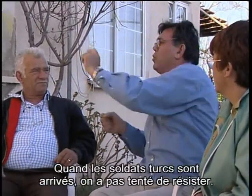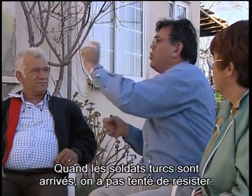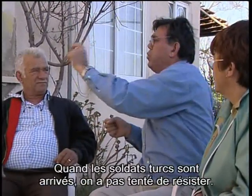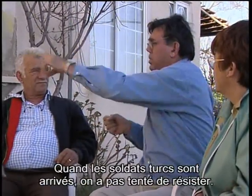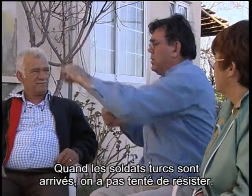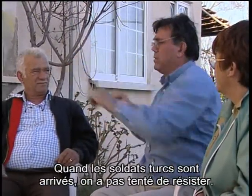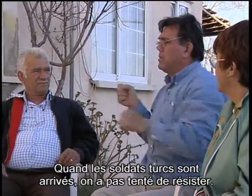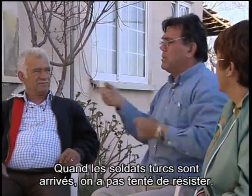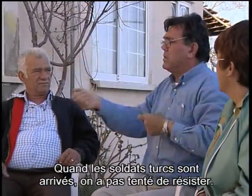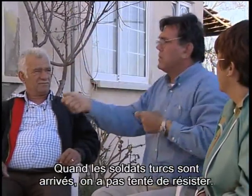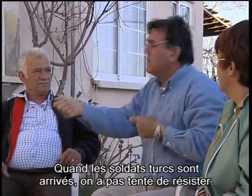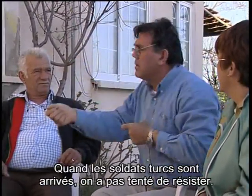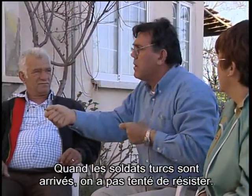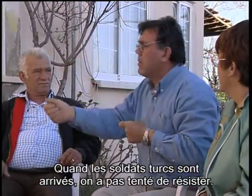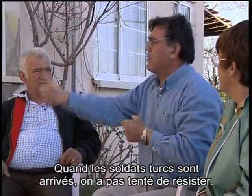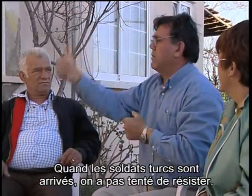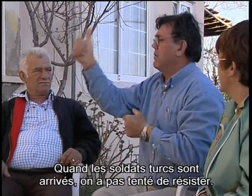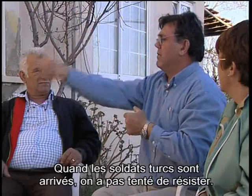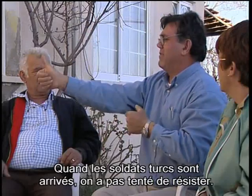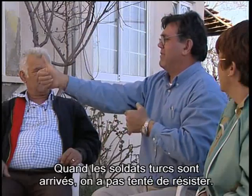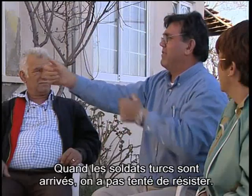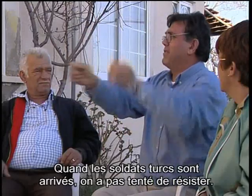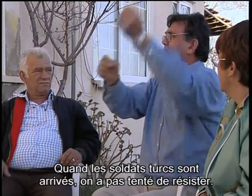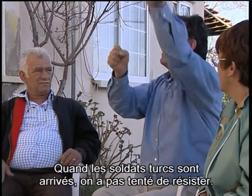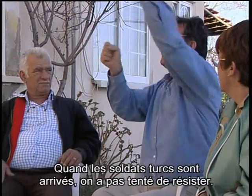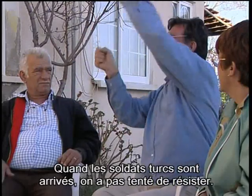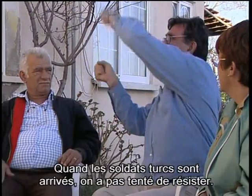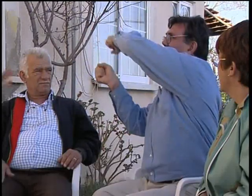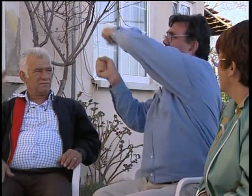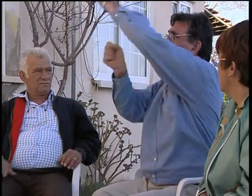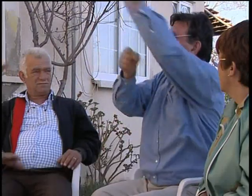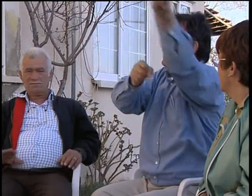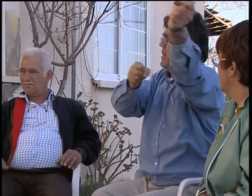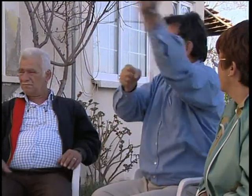Alors quand les soldats turcs sont arrivés, tout s'est bien passé, on n même pas essayé de résister.